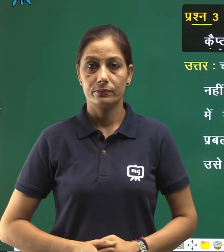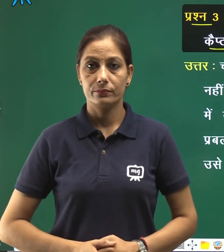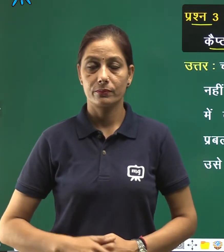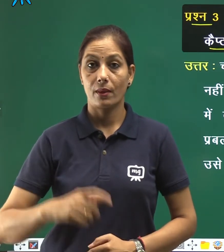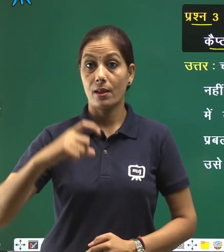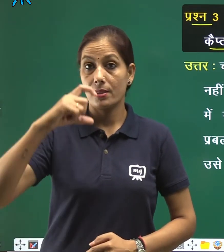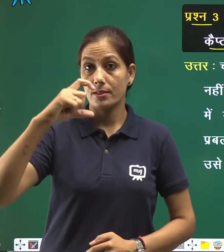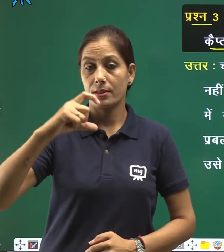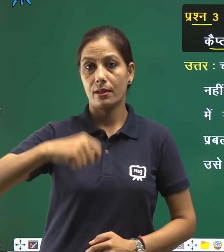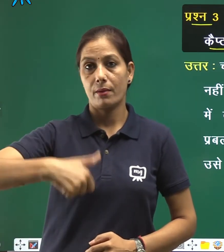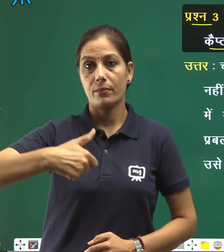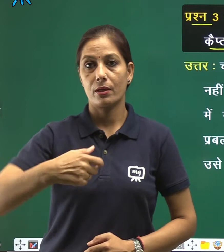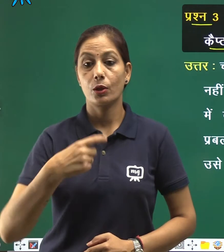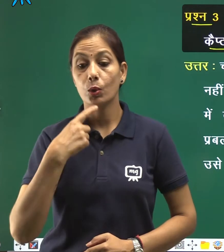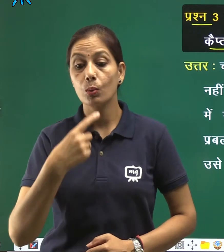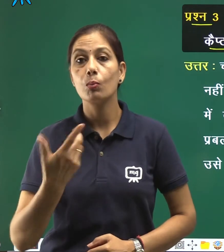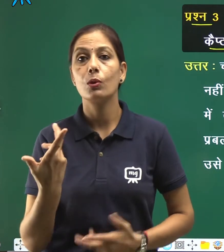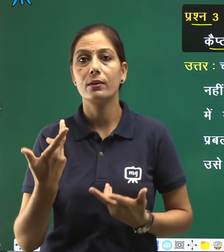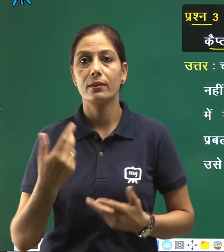कैप्टन क्यों कहते थे?